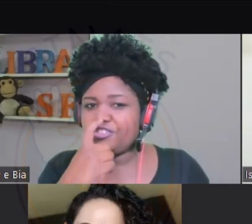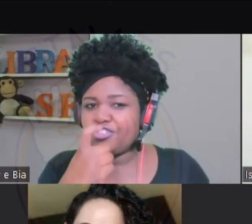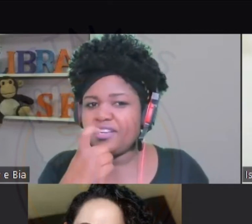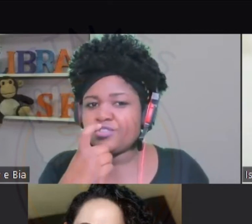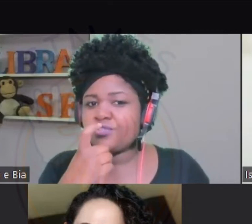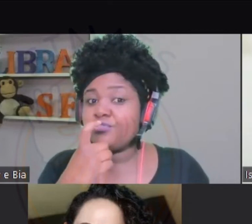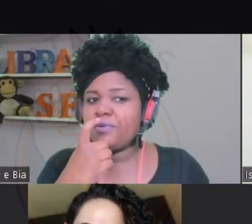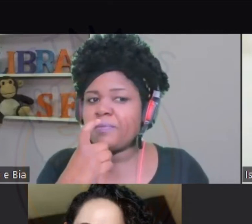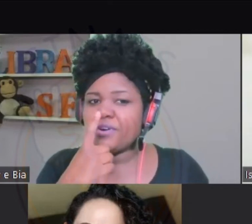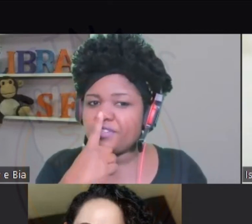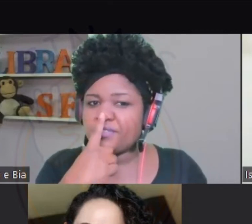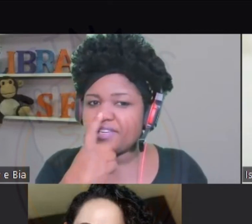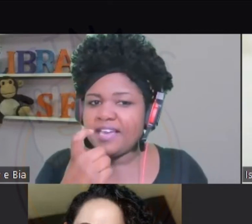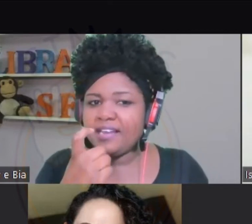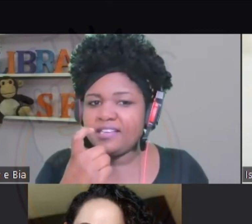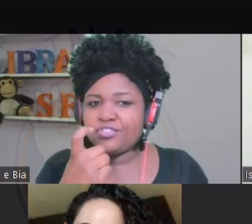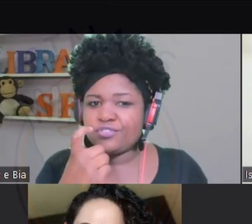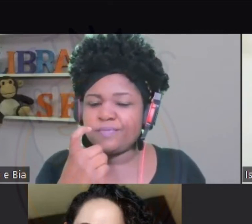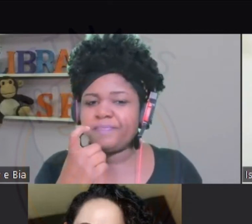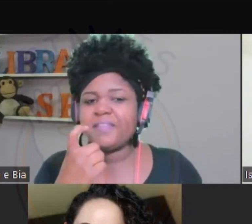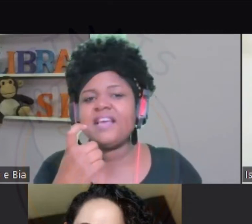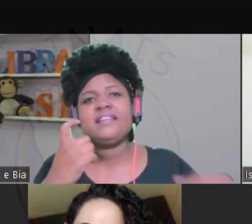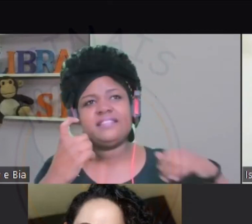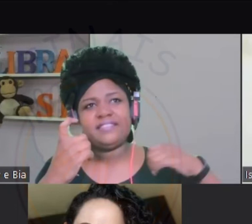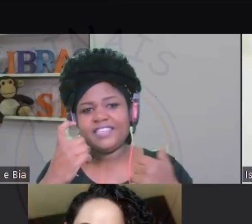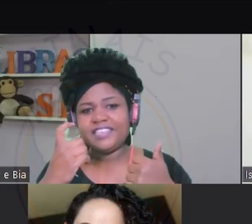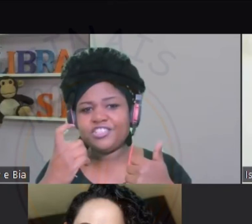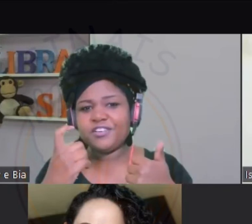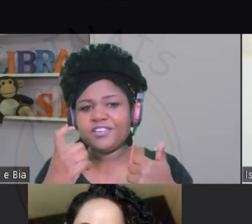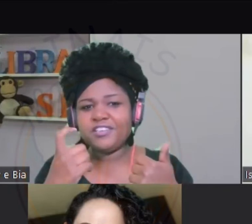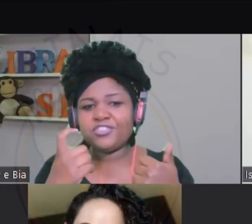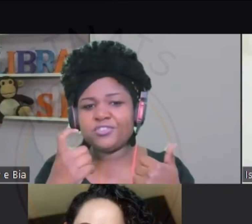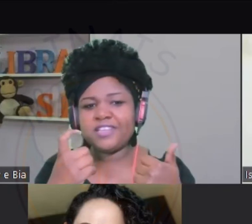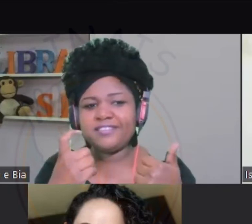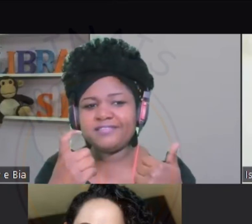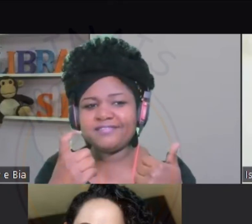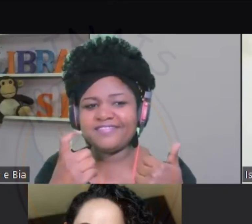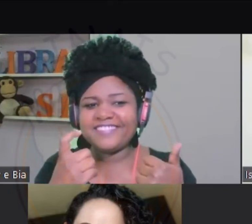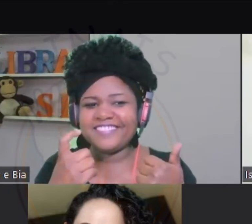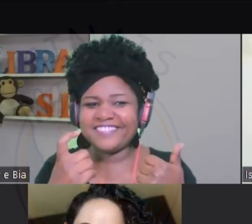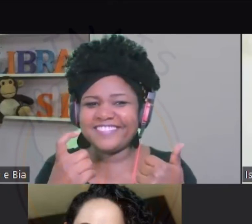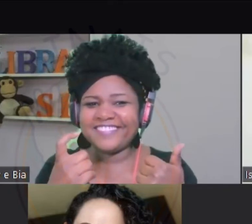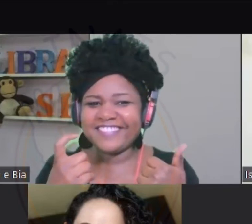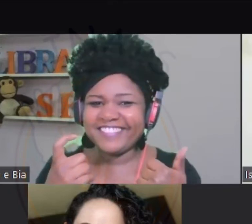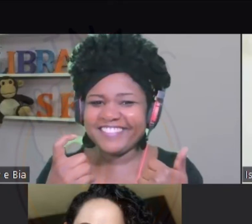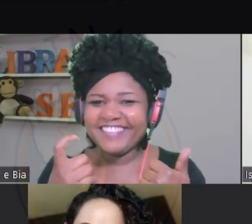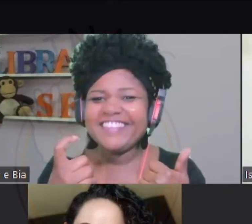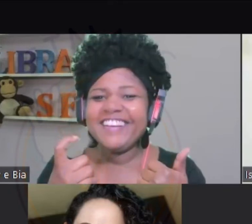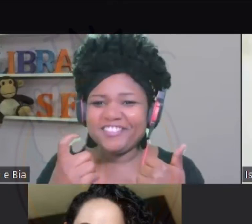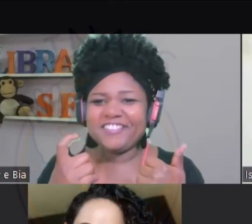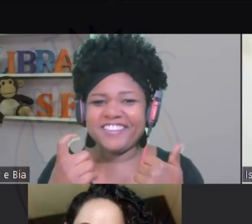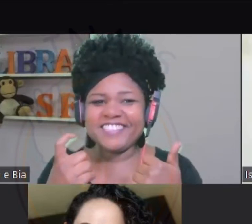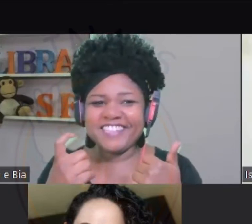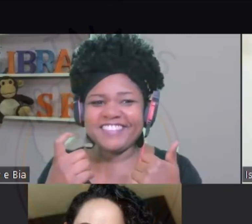de lixo. Onde eu moro, isso aqui é lixo. E que cheiro que lixo tem? Não é um cheiro